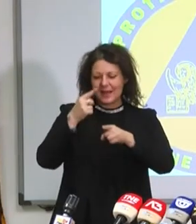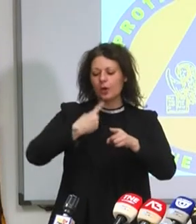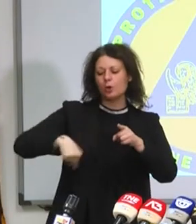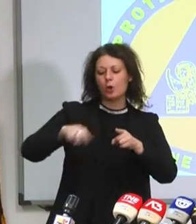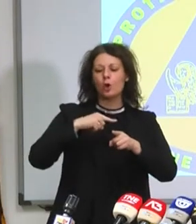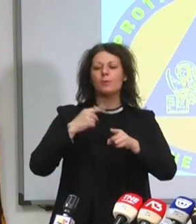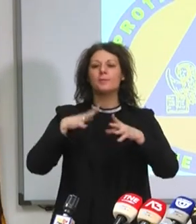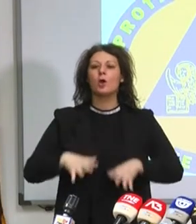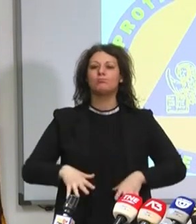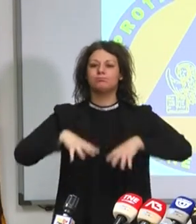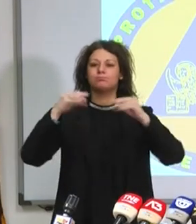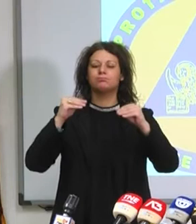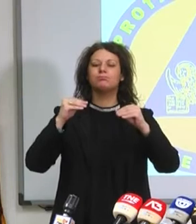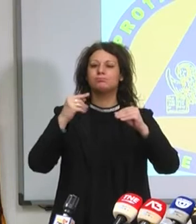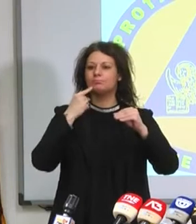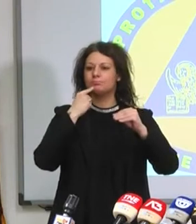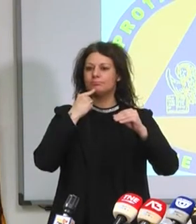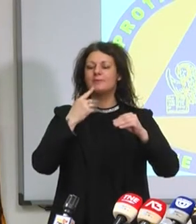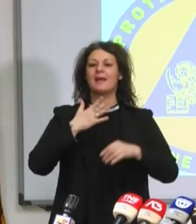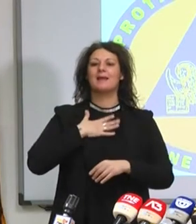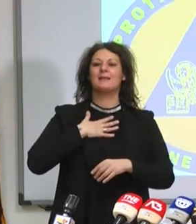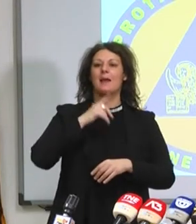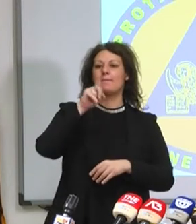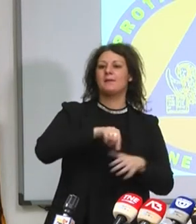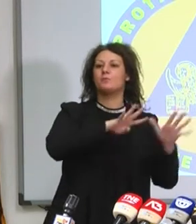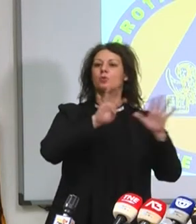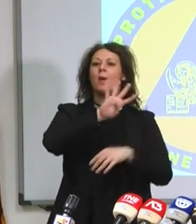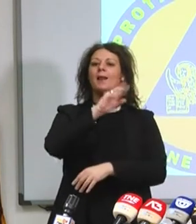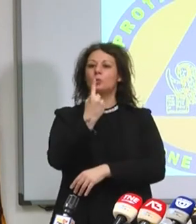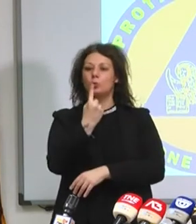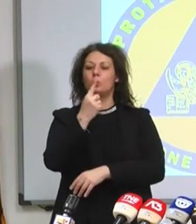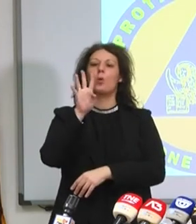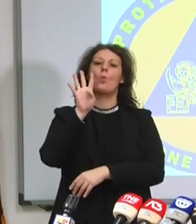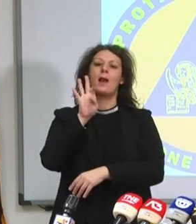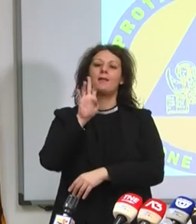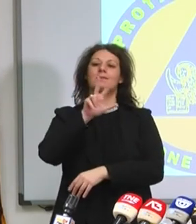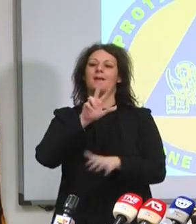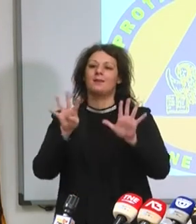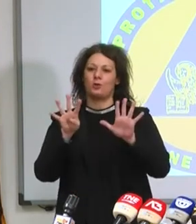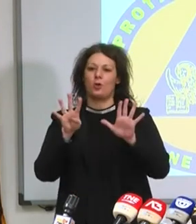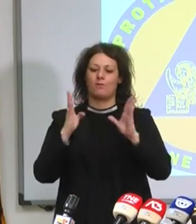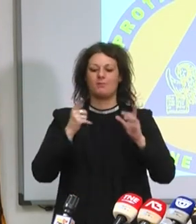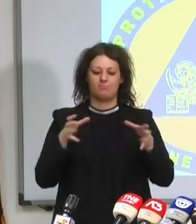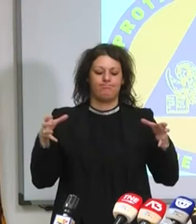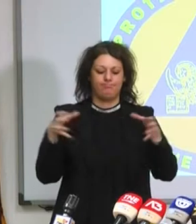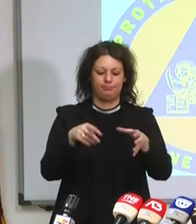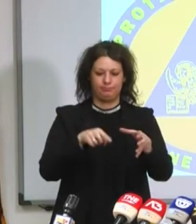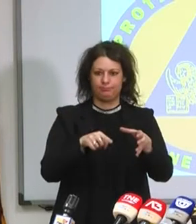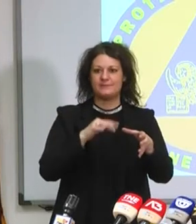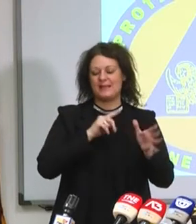con le corti del 41, 40, 39, ogni settimana facciamo una corte,